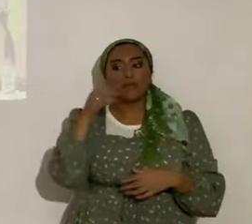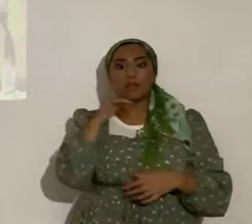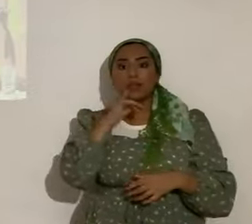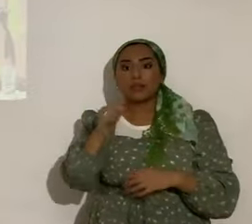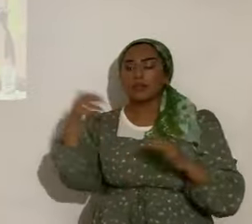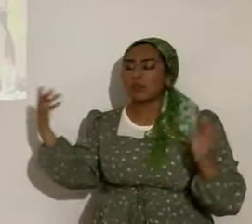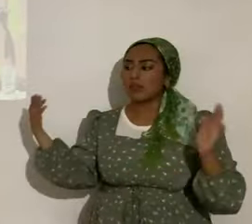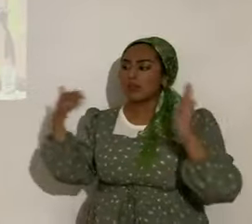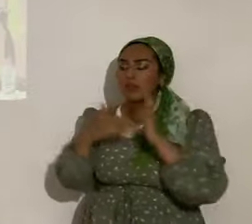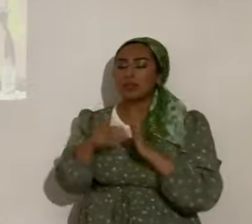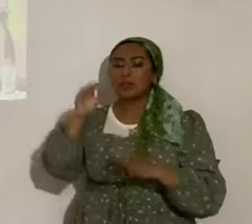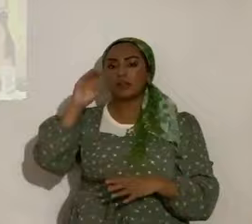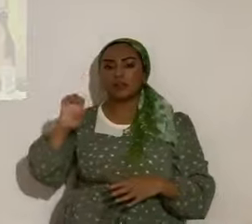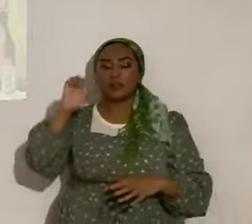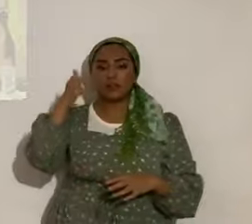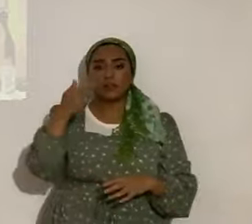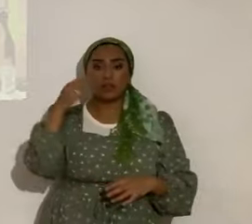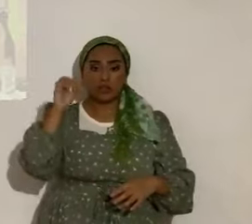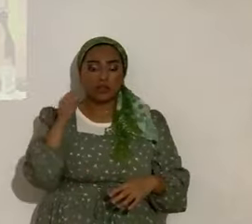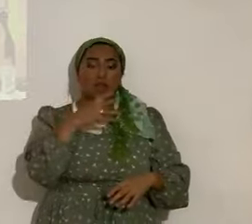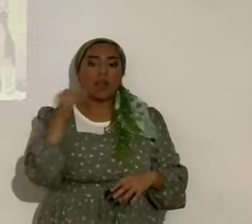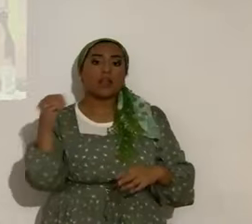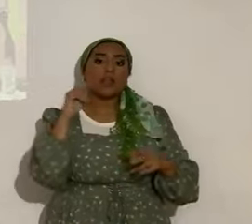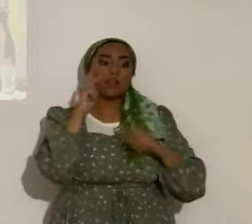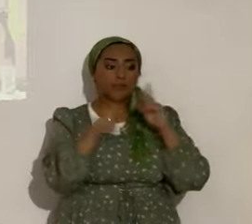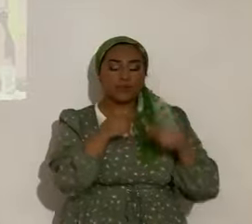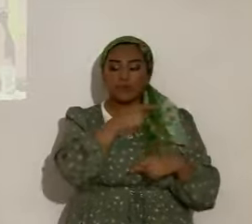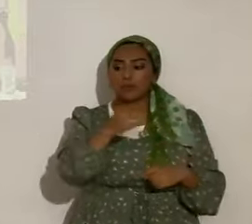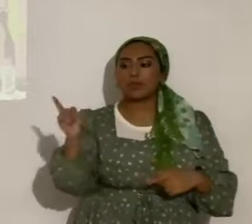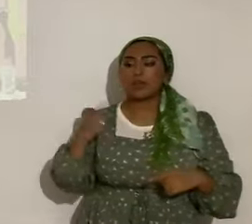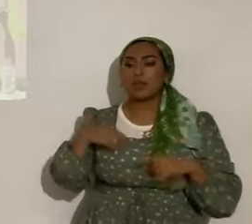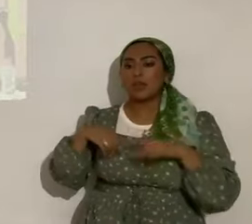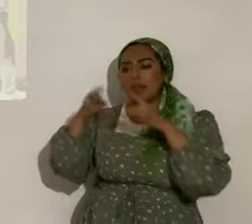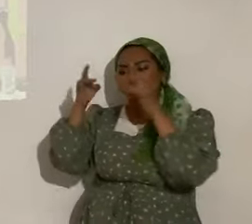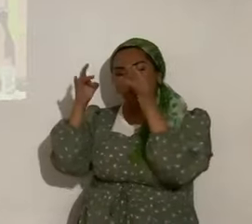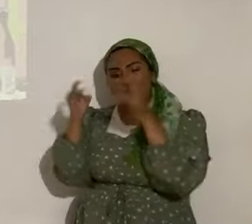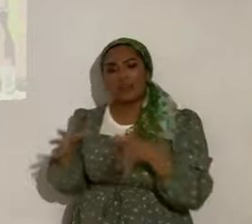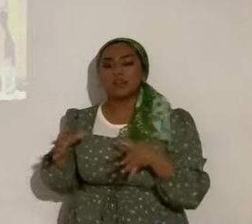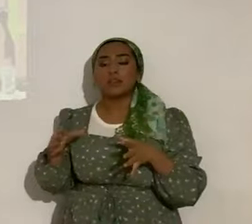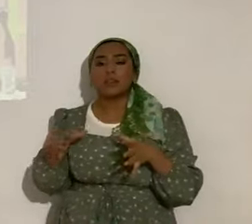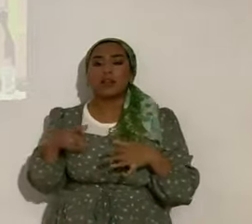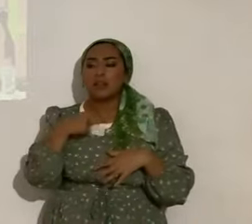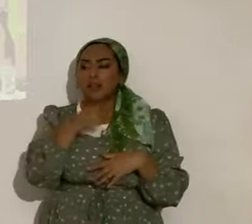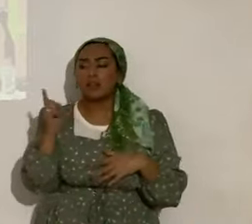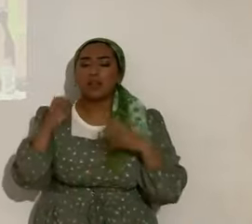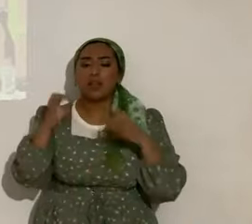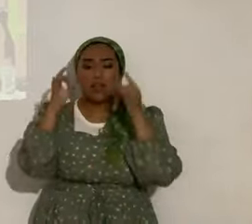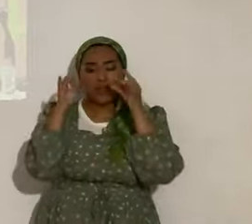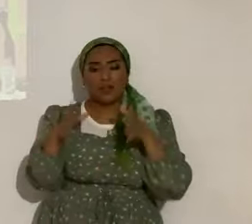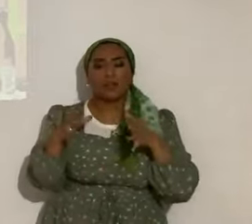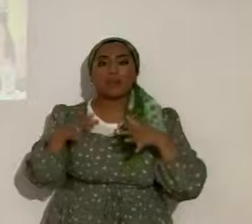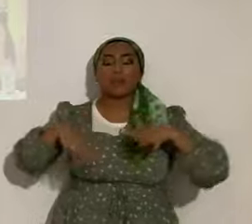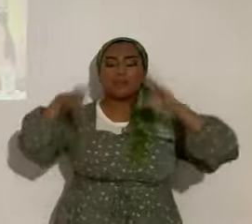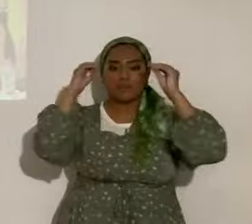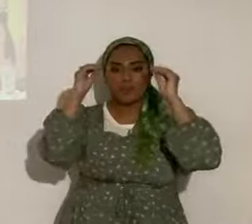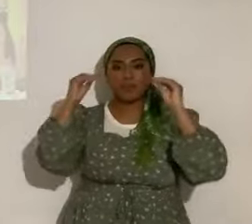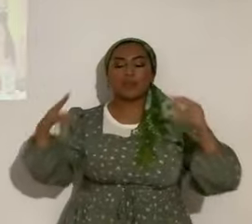el ego. Y la gente odia, escucha bien esto, odia el sermón del